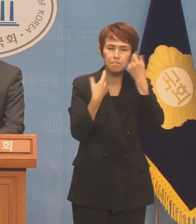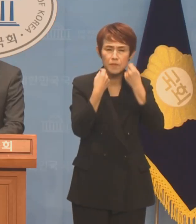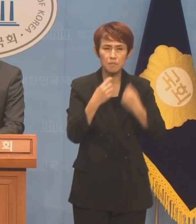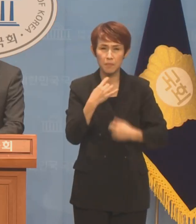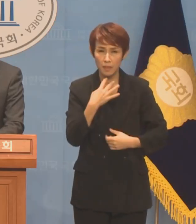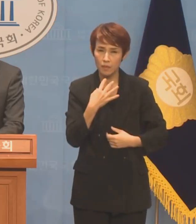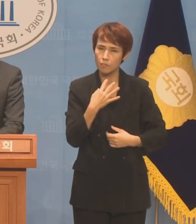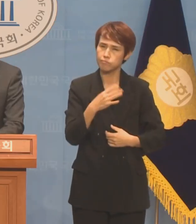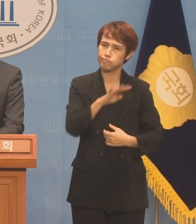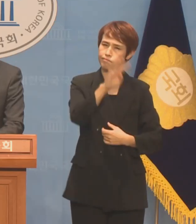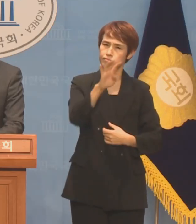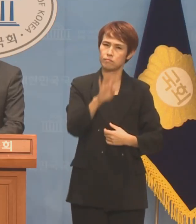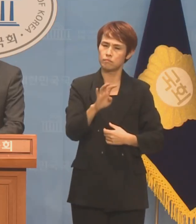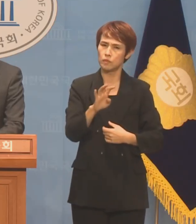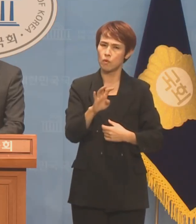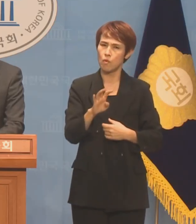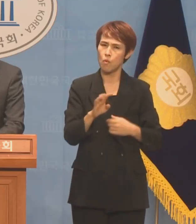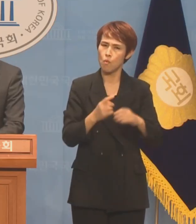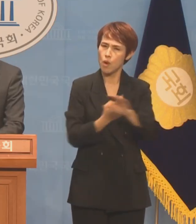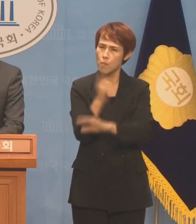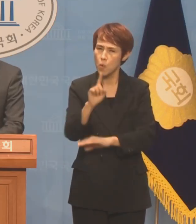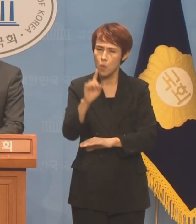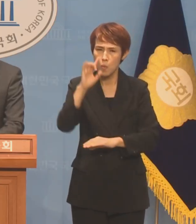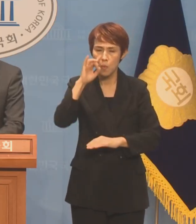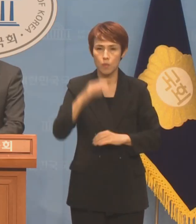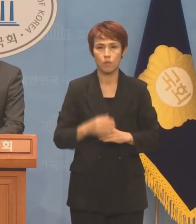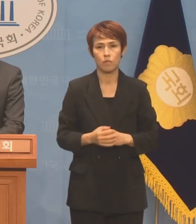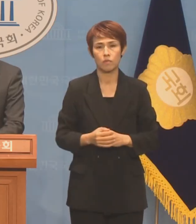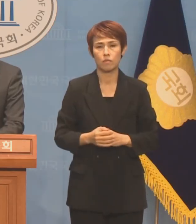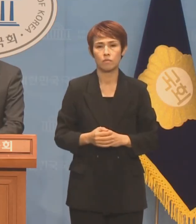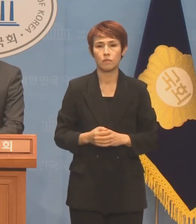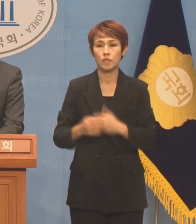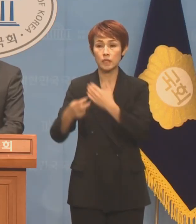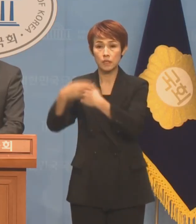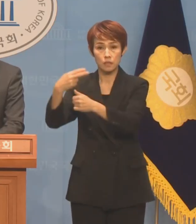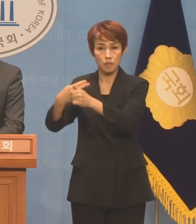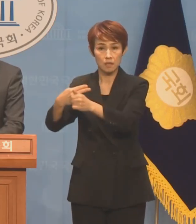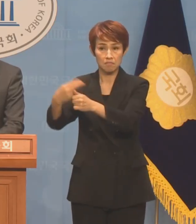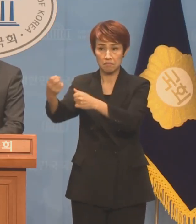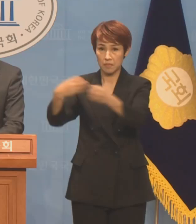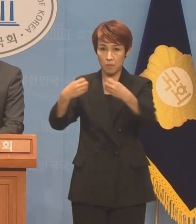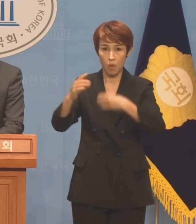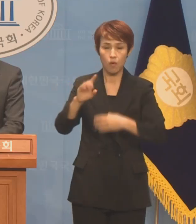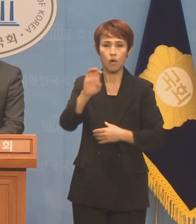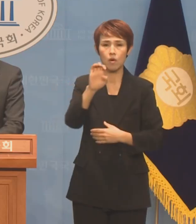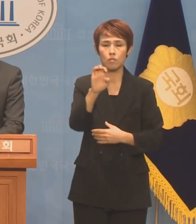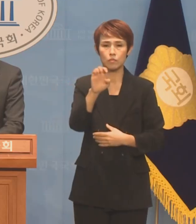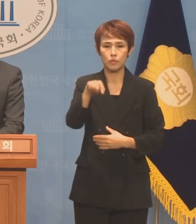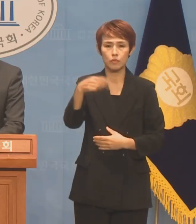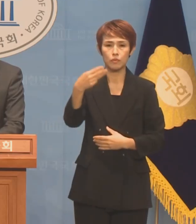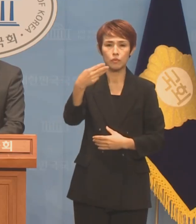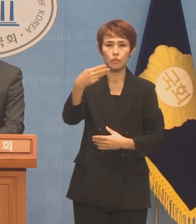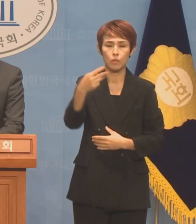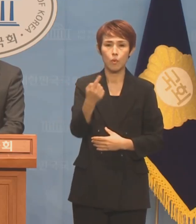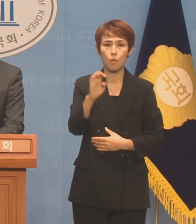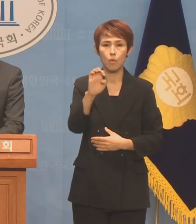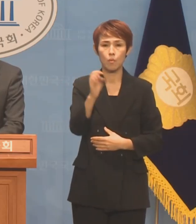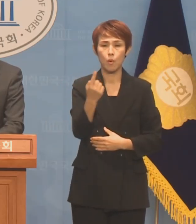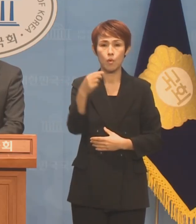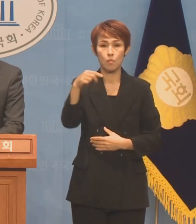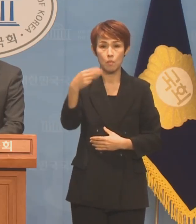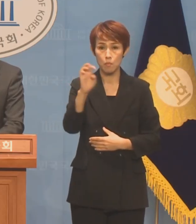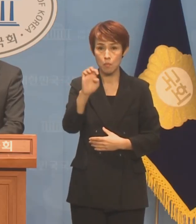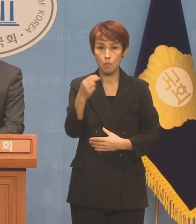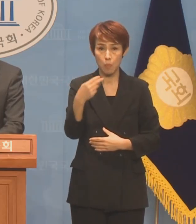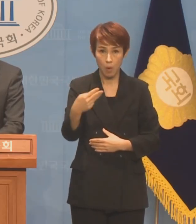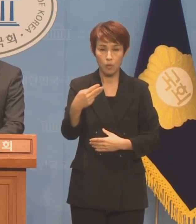가능성은 희박합니다. 업계의 종사자들은 이 정도 시간이면 프로포폴 등 다른 불법적